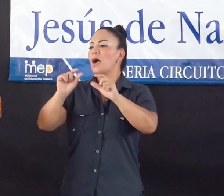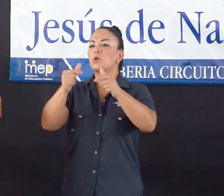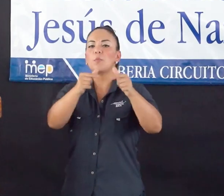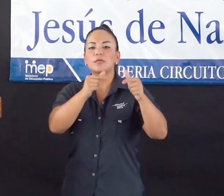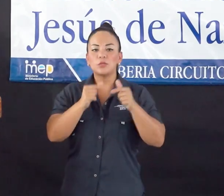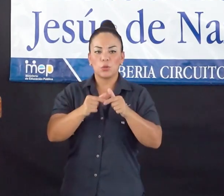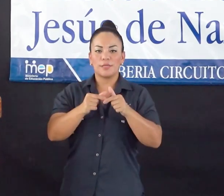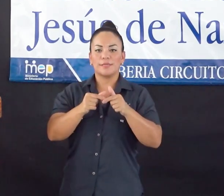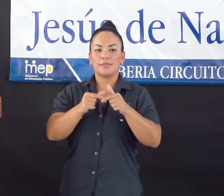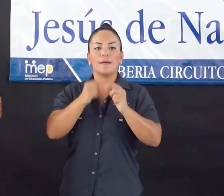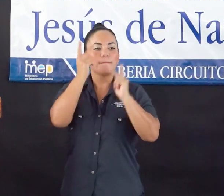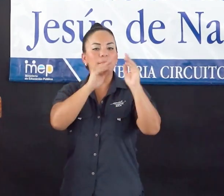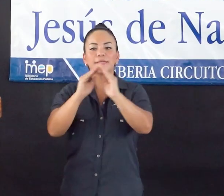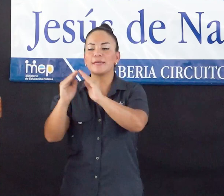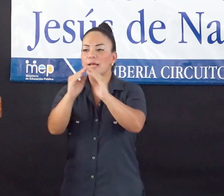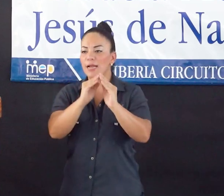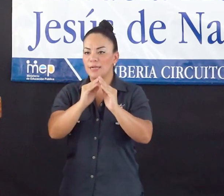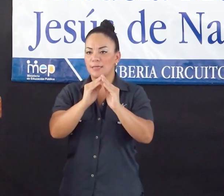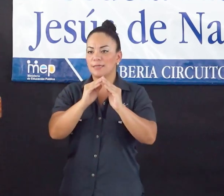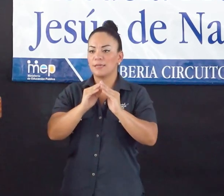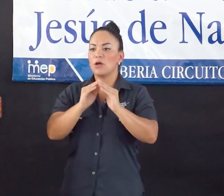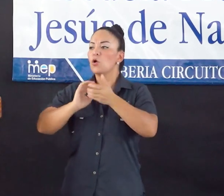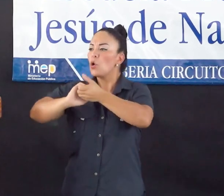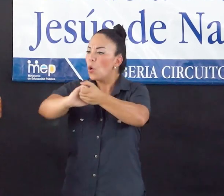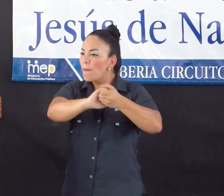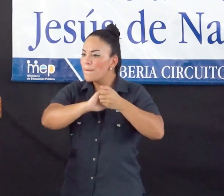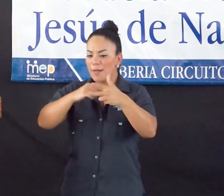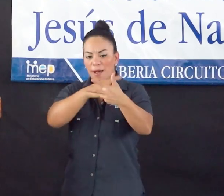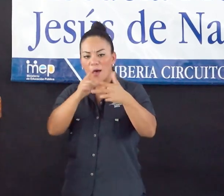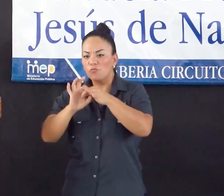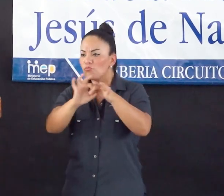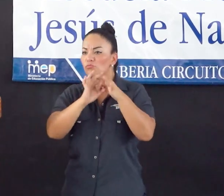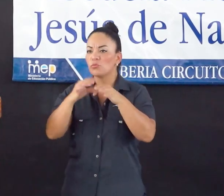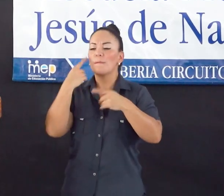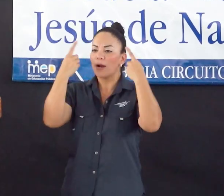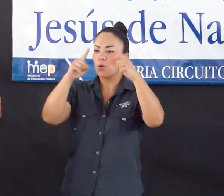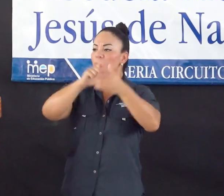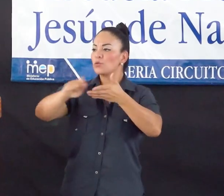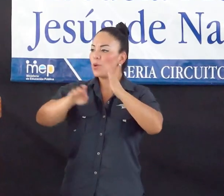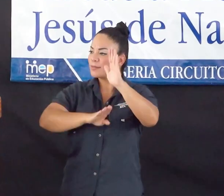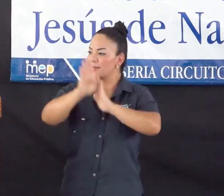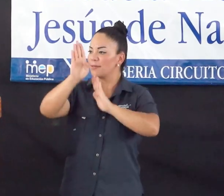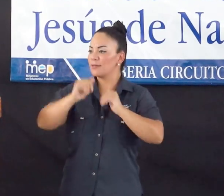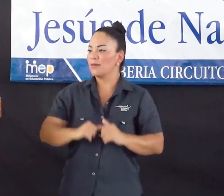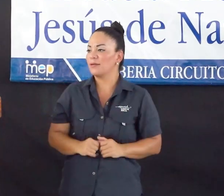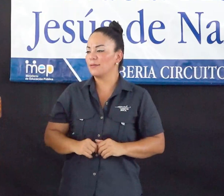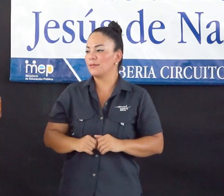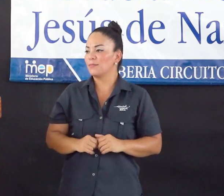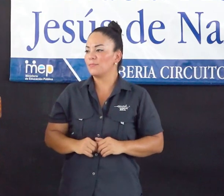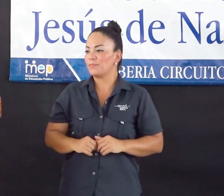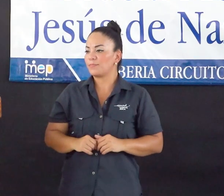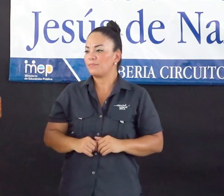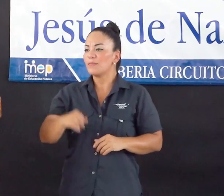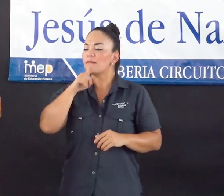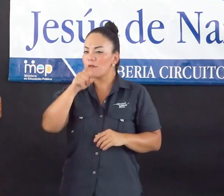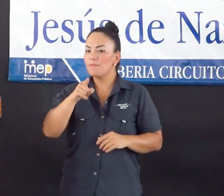agrupaciones vecinales cooperando para sacar adelante nuestras escuelas? Y